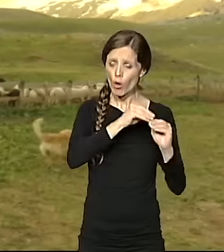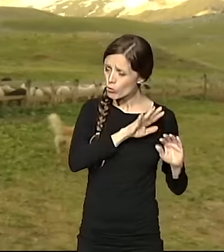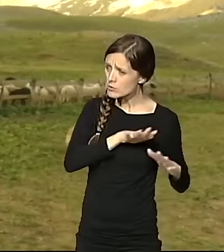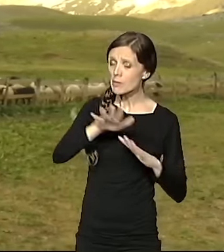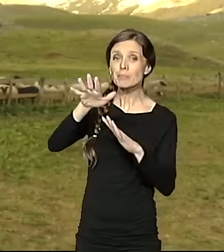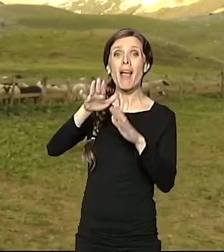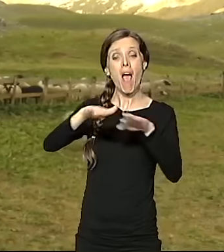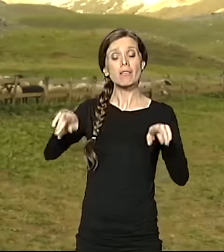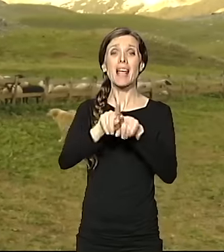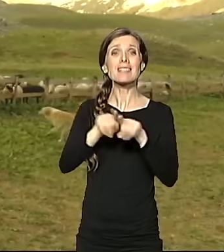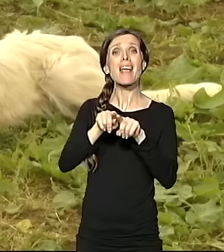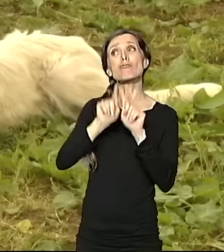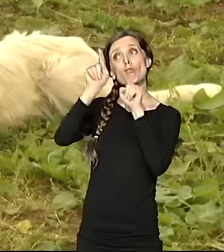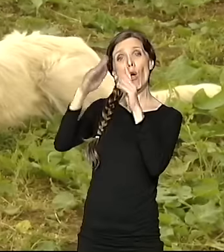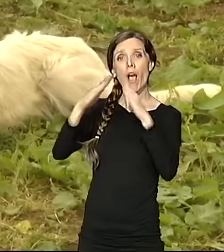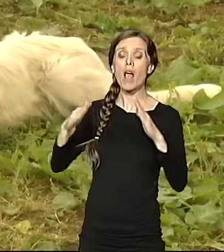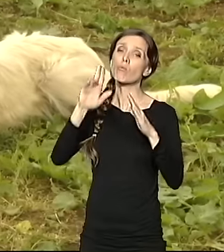Katunu imaju svoje zaduženje.